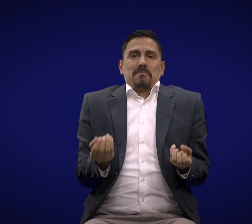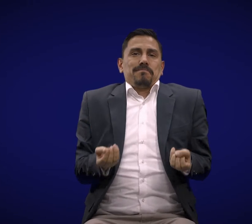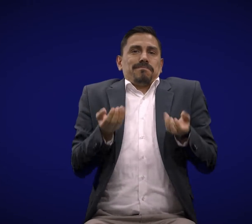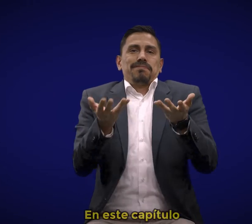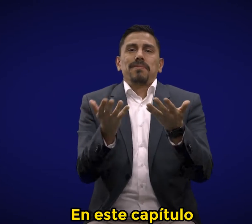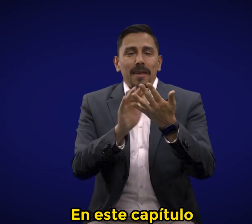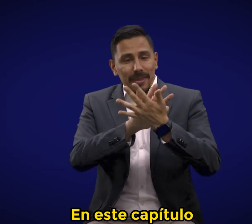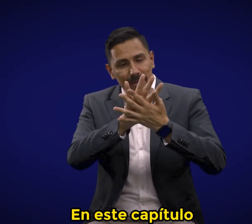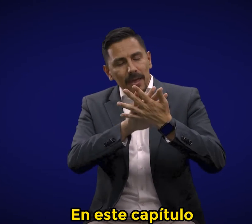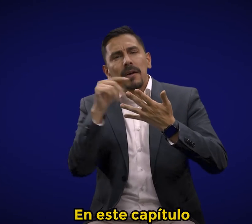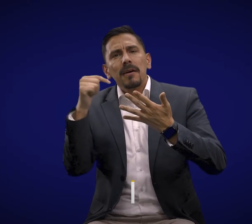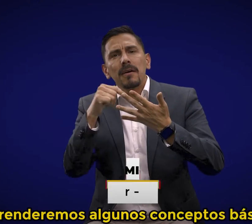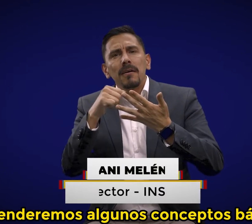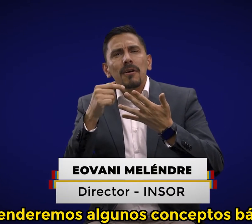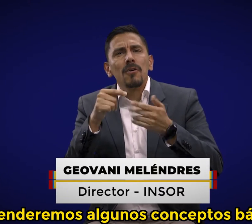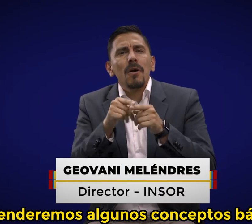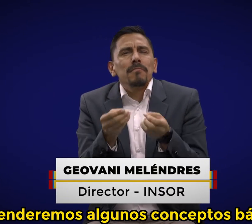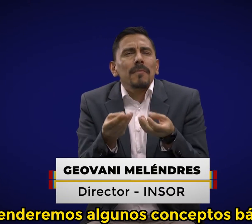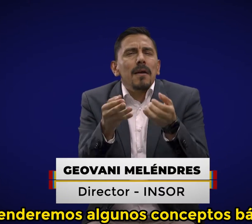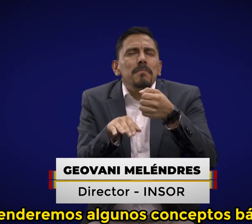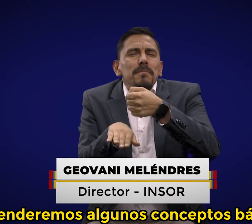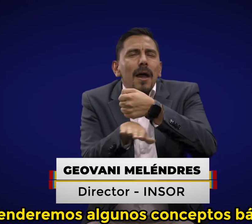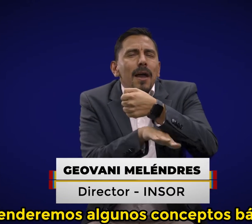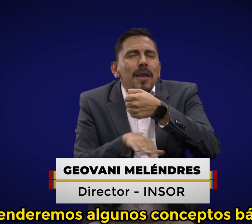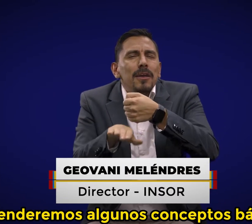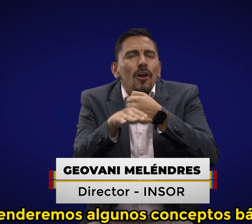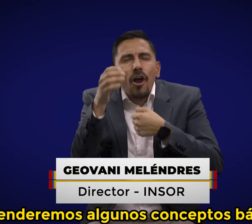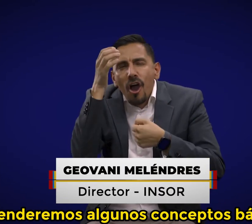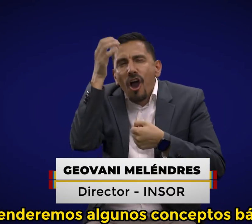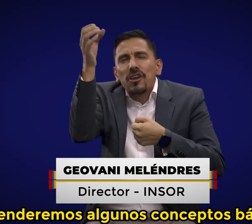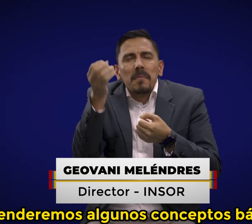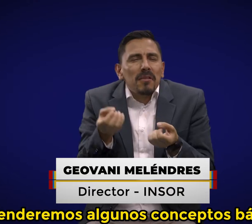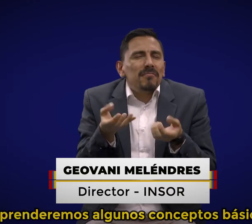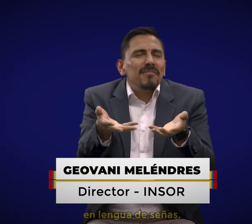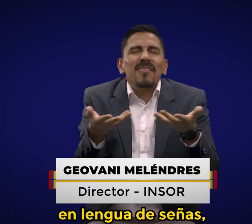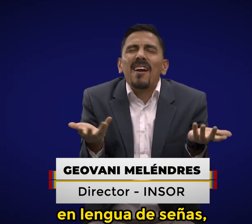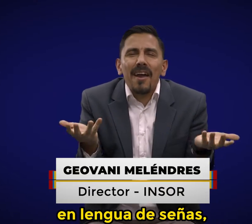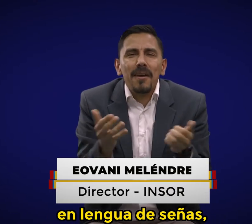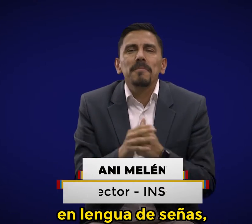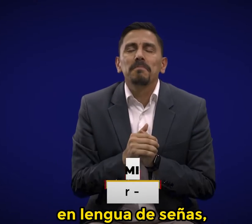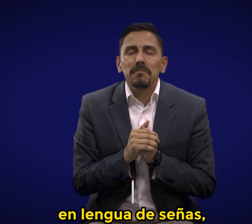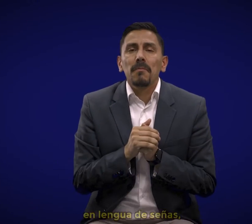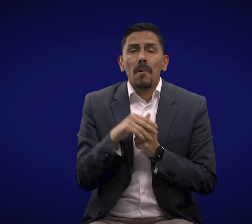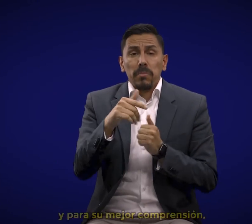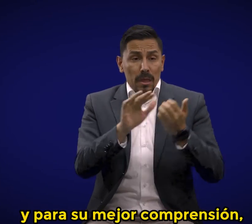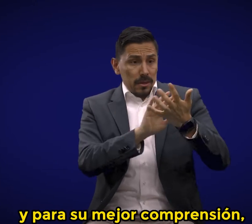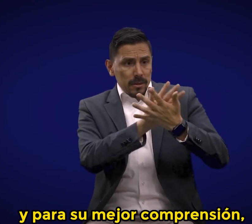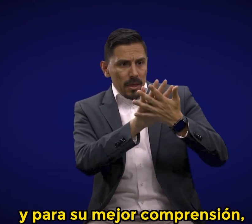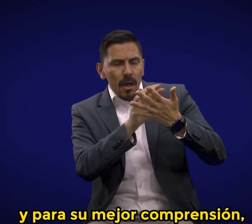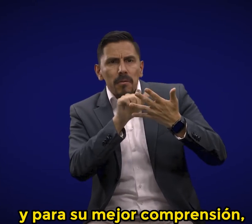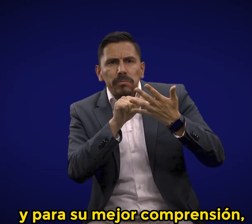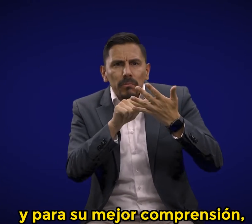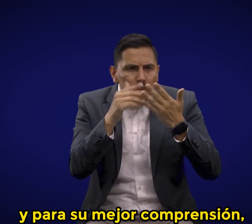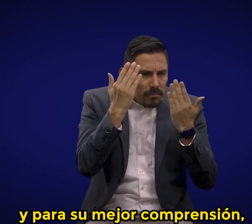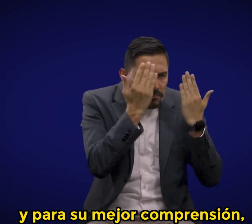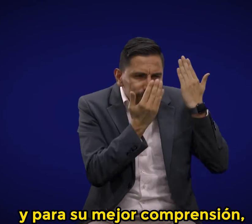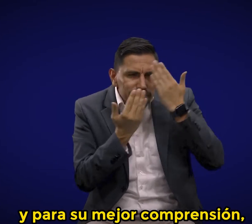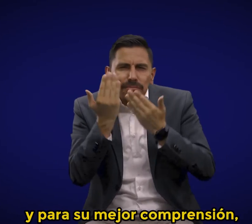En este capítulo aprenderemos algunos conceptos básicos en lengua de señas y para su mejor comprensión